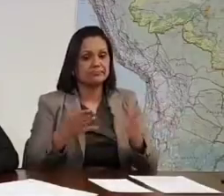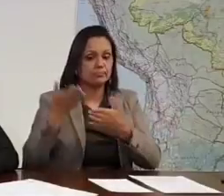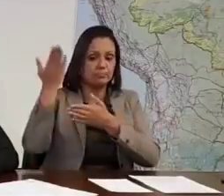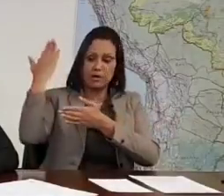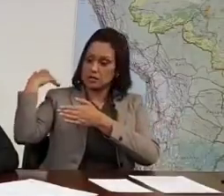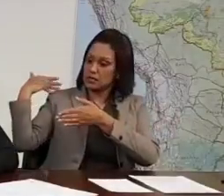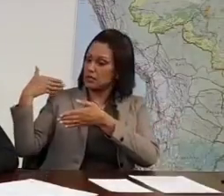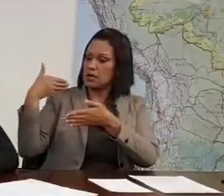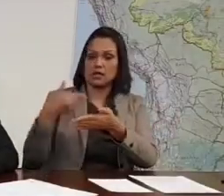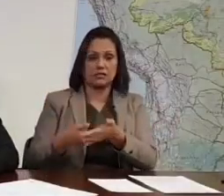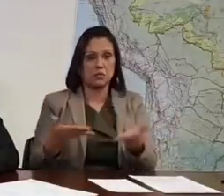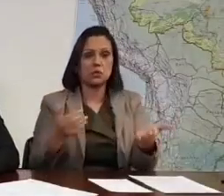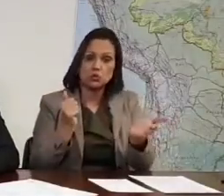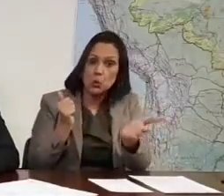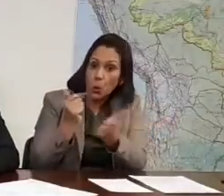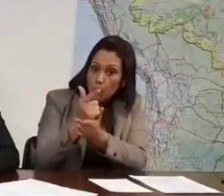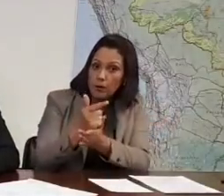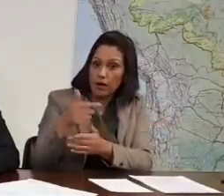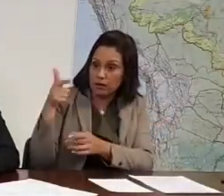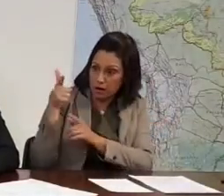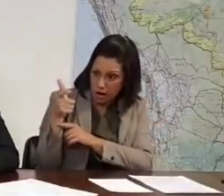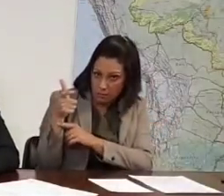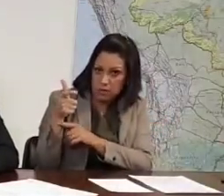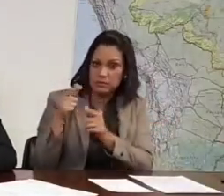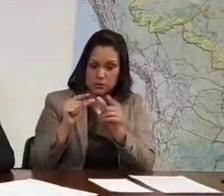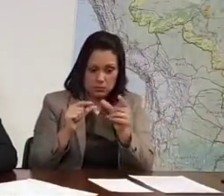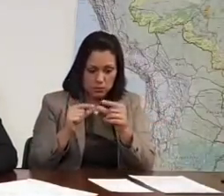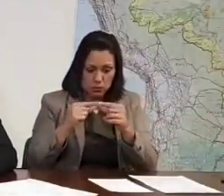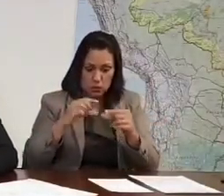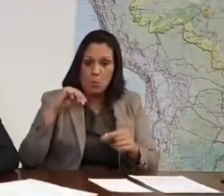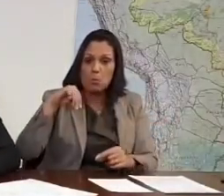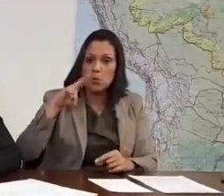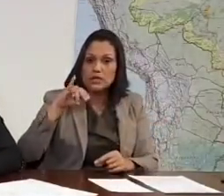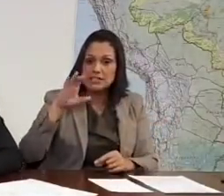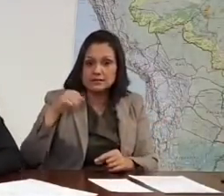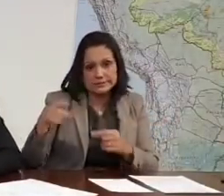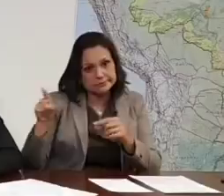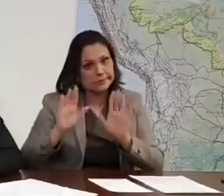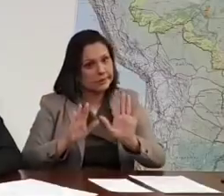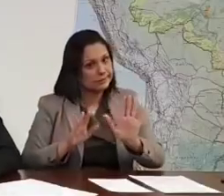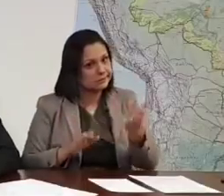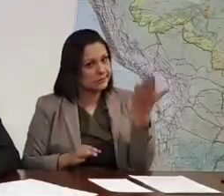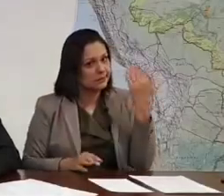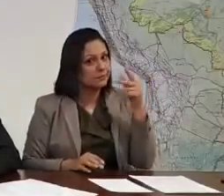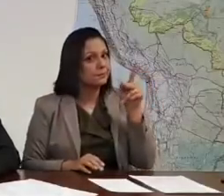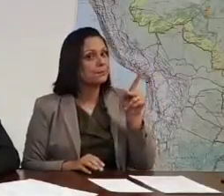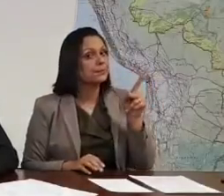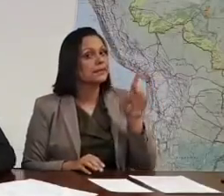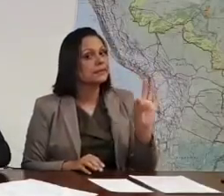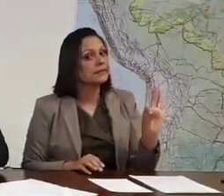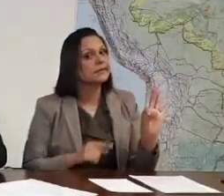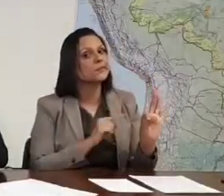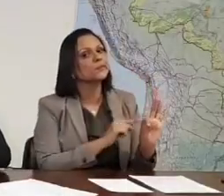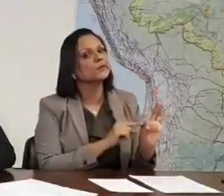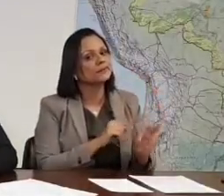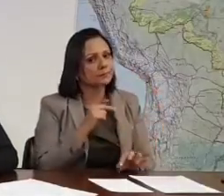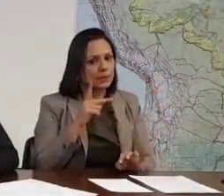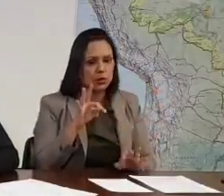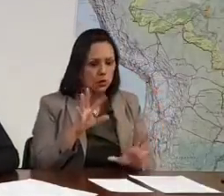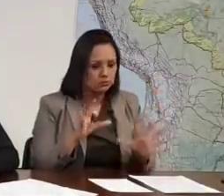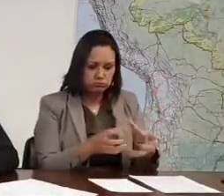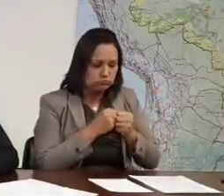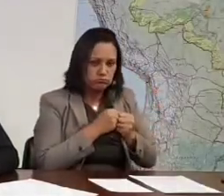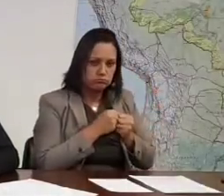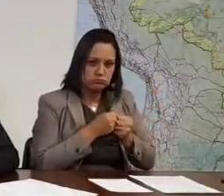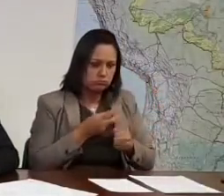época, a compra de armas e munições. Só que os governos que estavam naquele momento, PT, resolveu fazer o quê? O PT gosta tudo Estado na